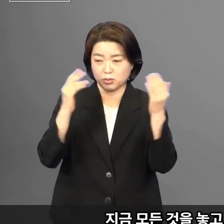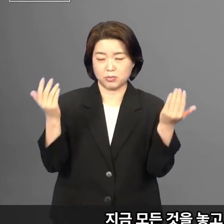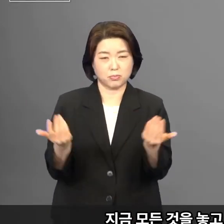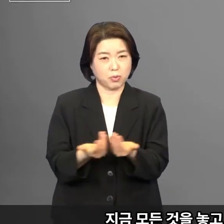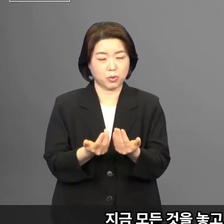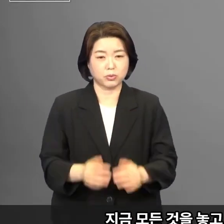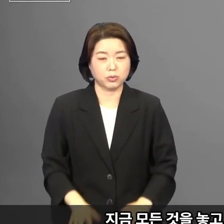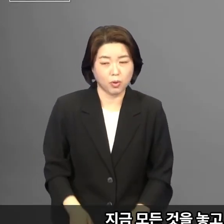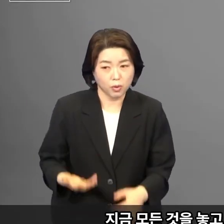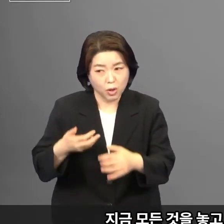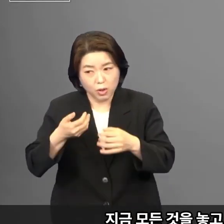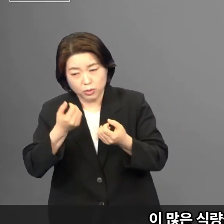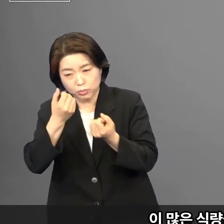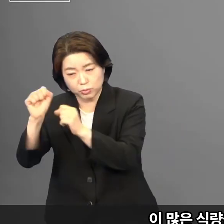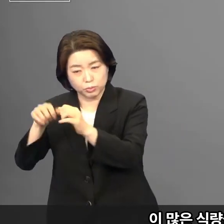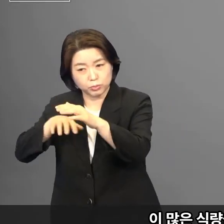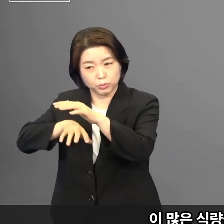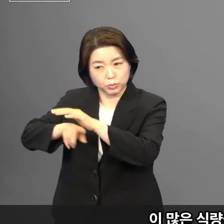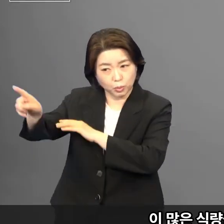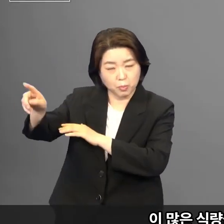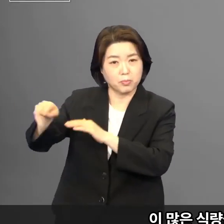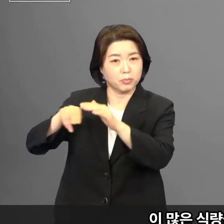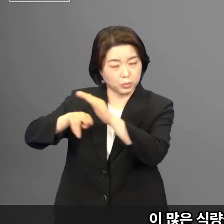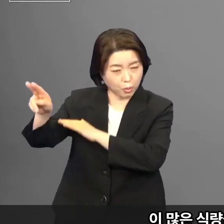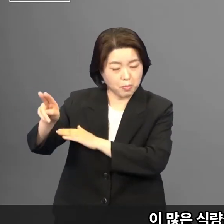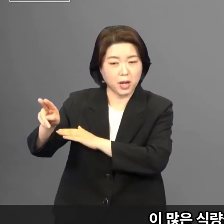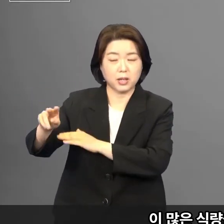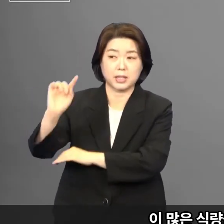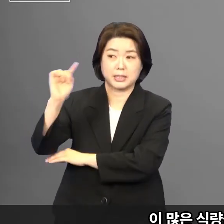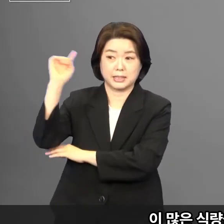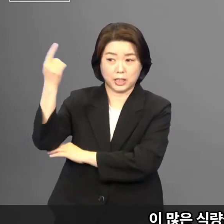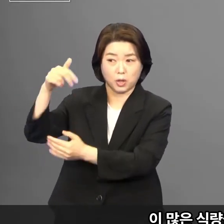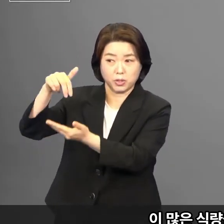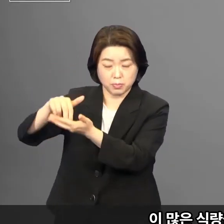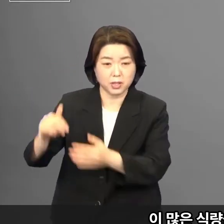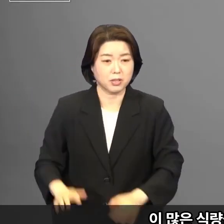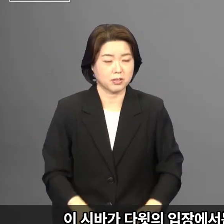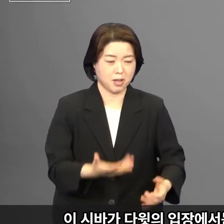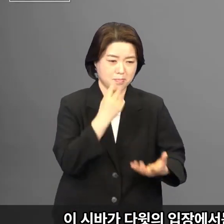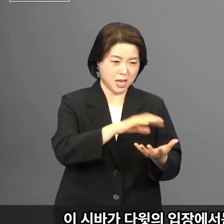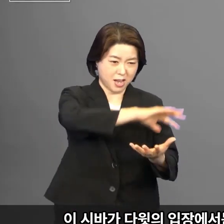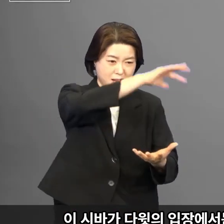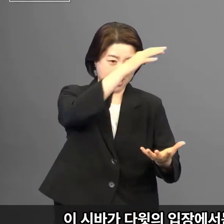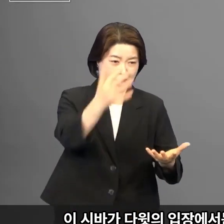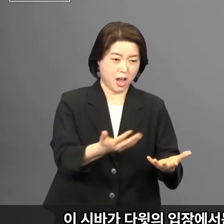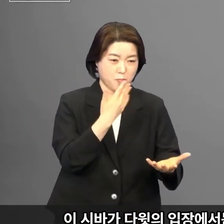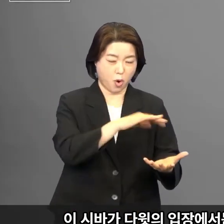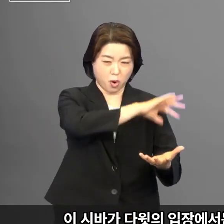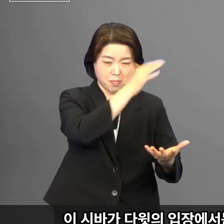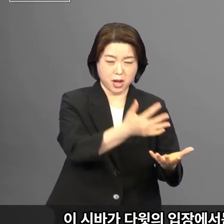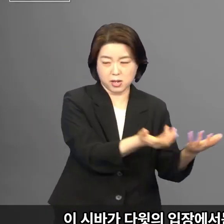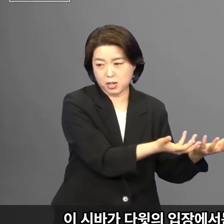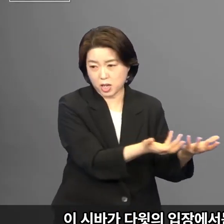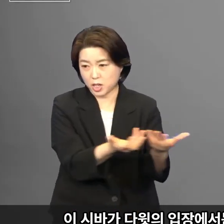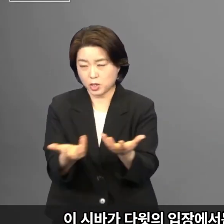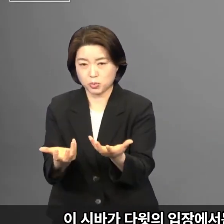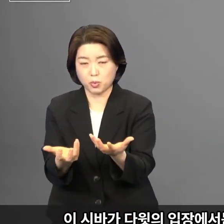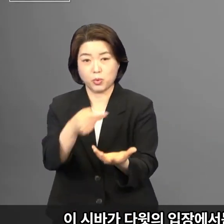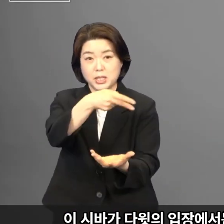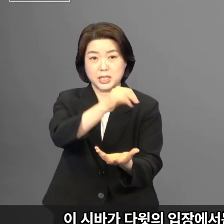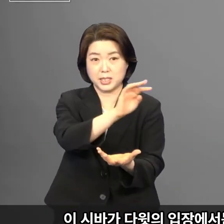놓고 피난을 가야 하는 다윗에게 이 많은 식량을 가지고 다가오는 이 시바가 다윗의